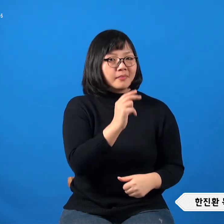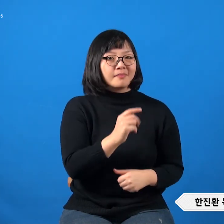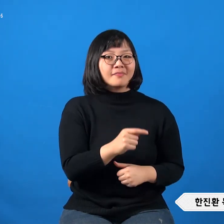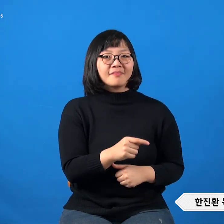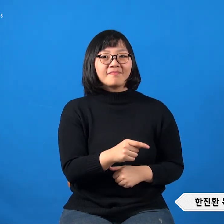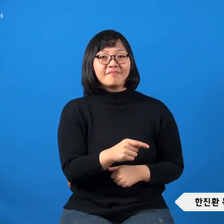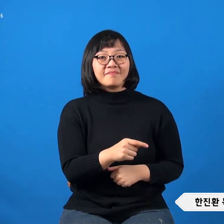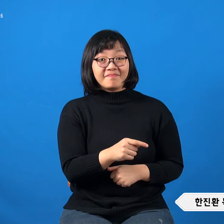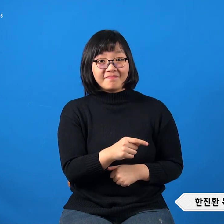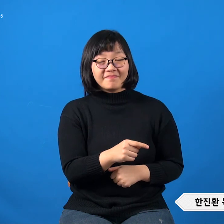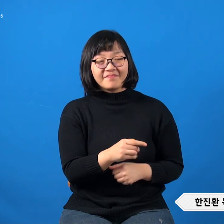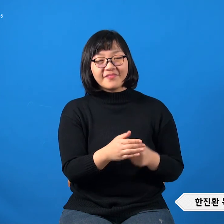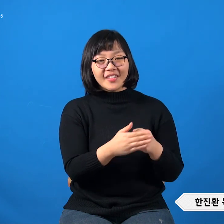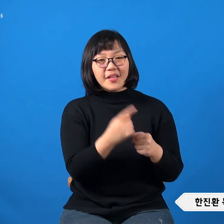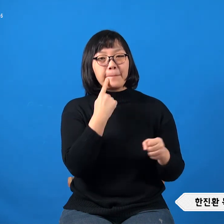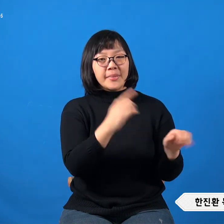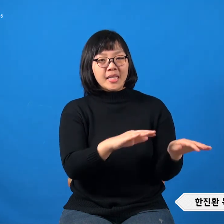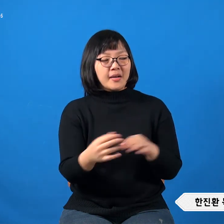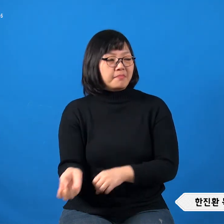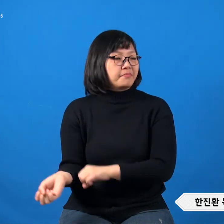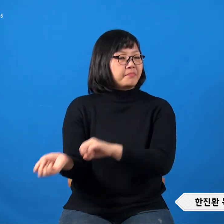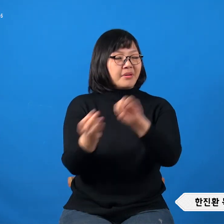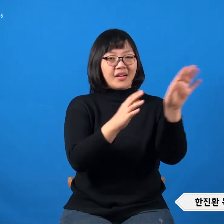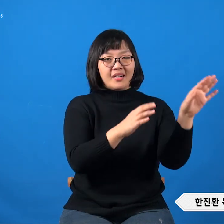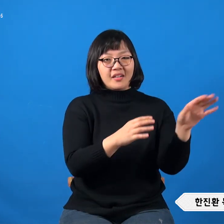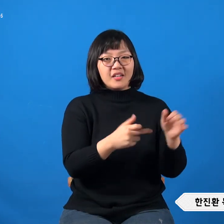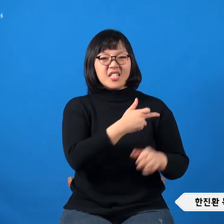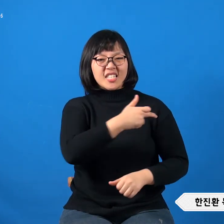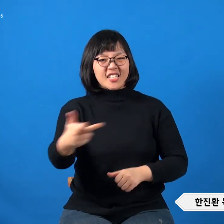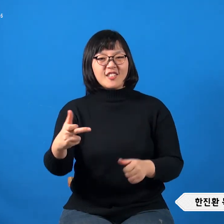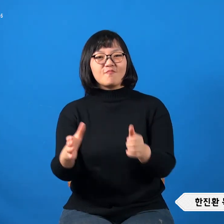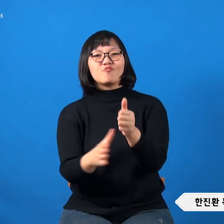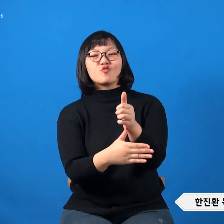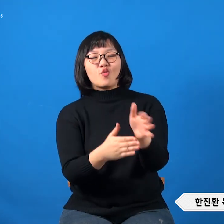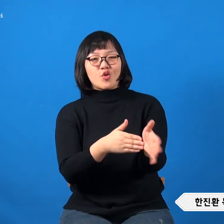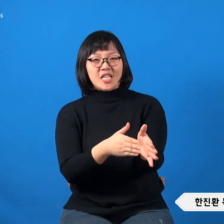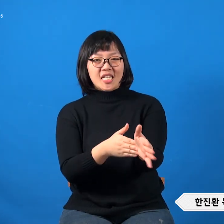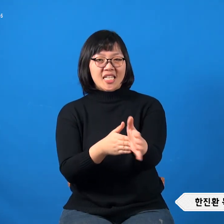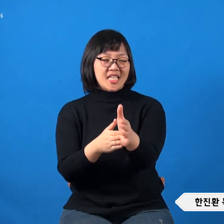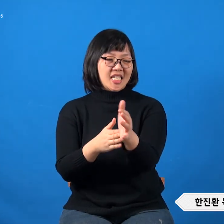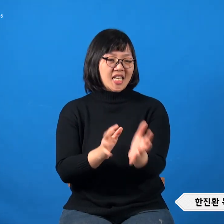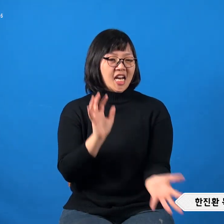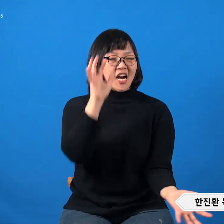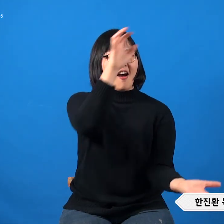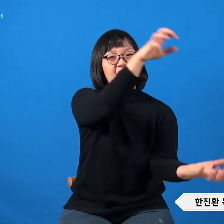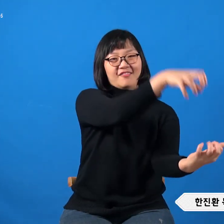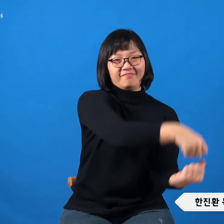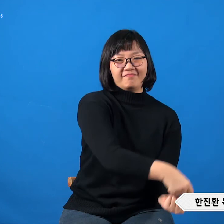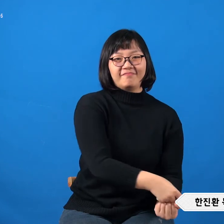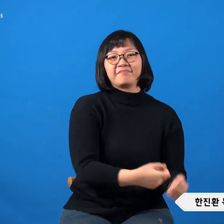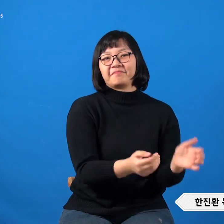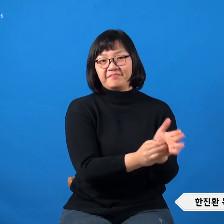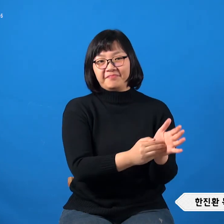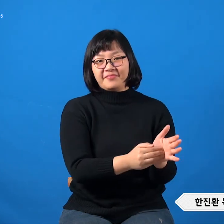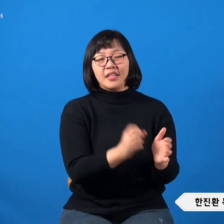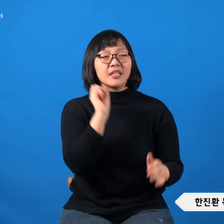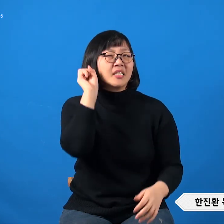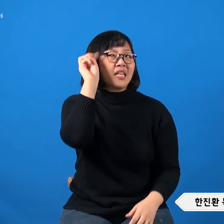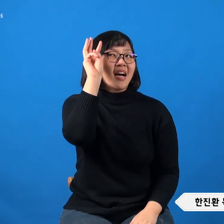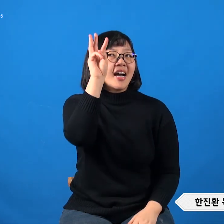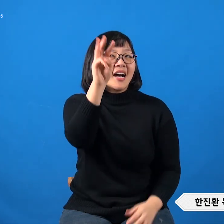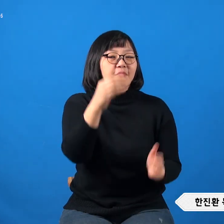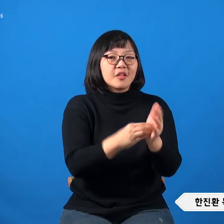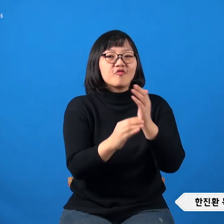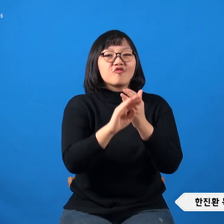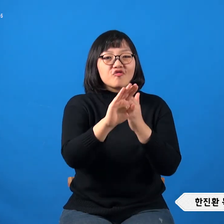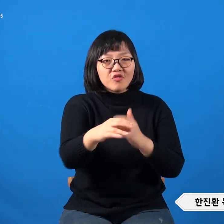하십니다. 큰 물고기 준비해 놓았다가 요나가 바다에 던져질 때에 물고기가 삼키게 했습니다. 그리고 사흘 후에는 또